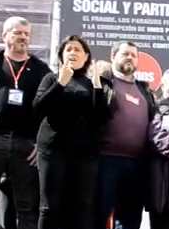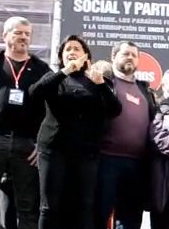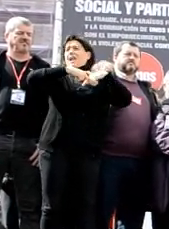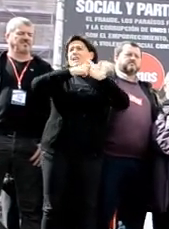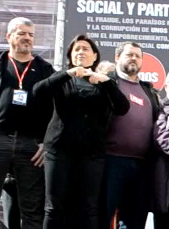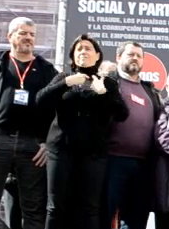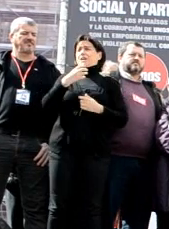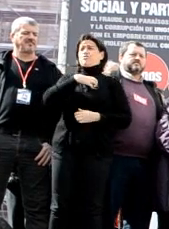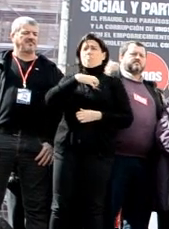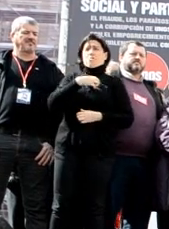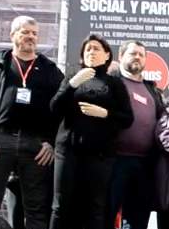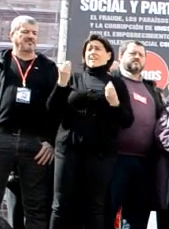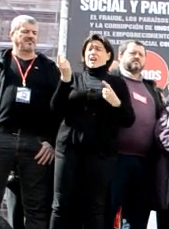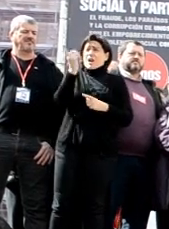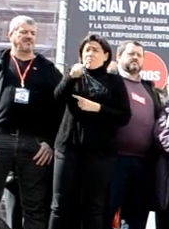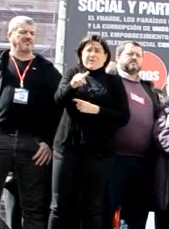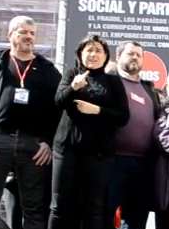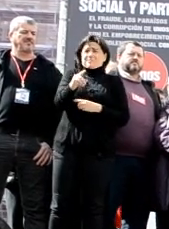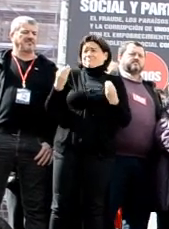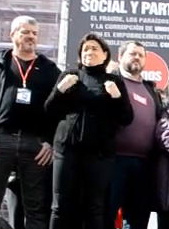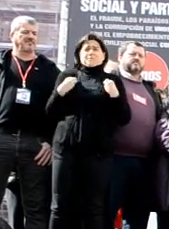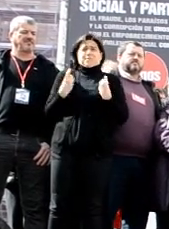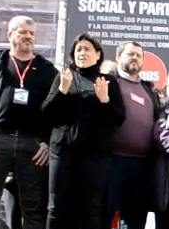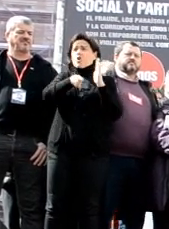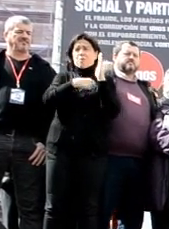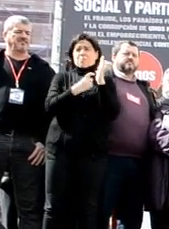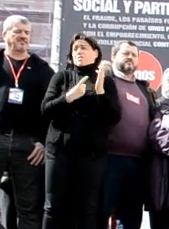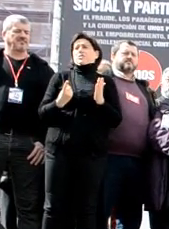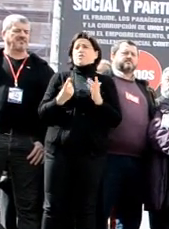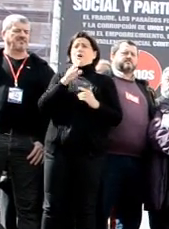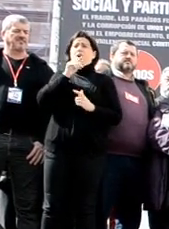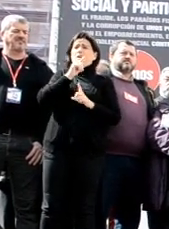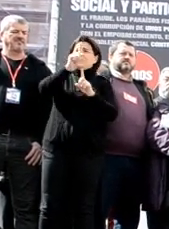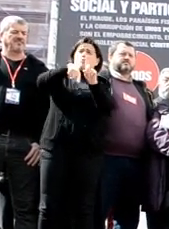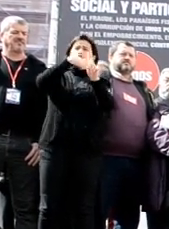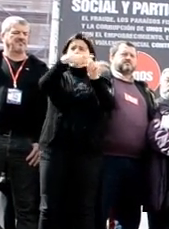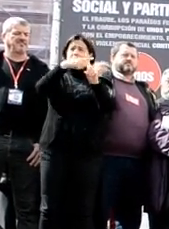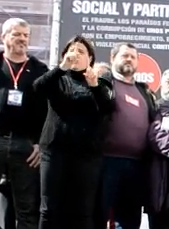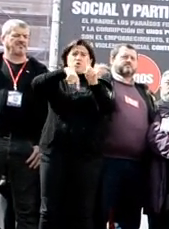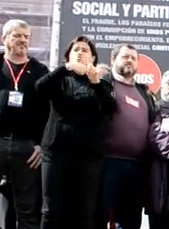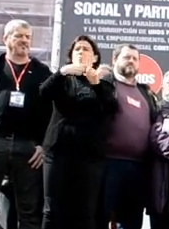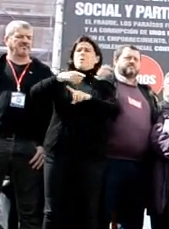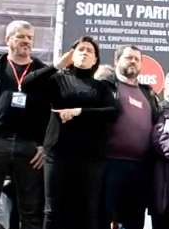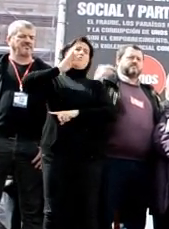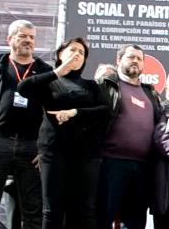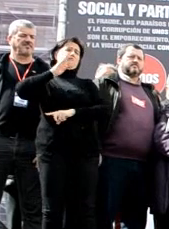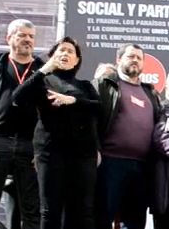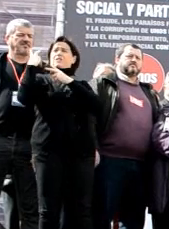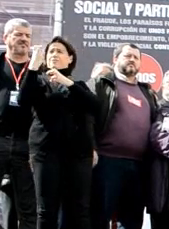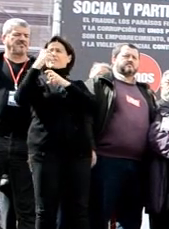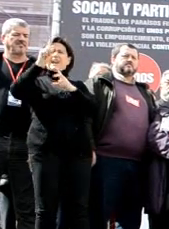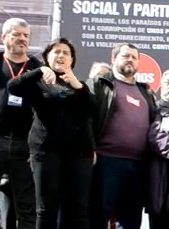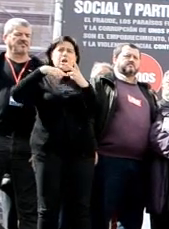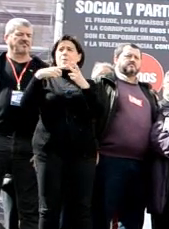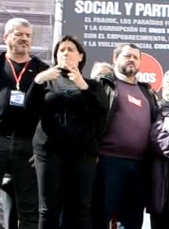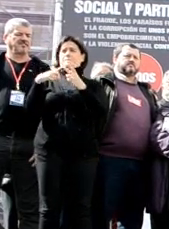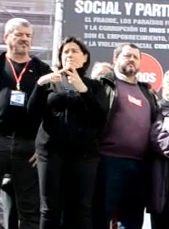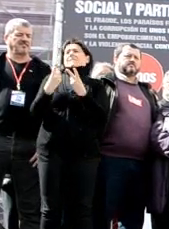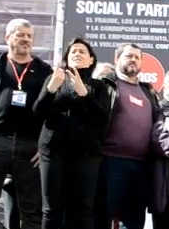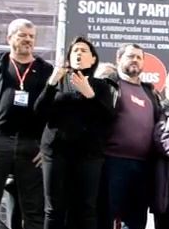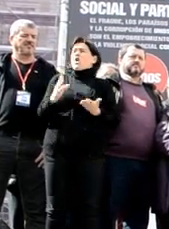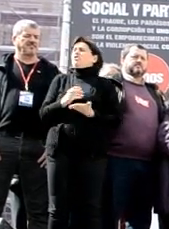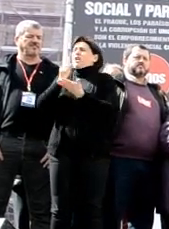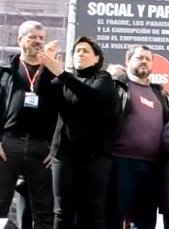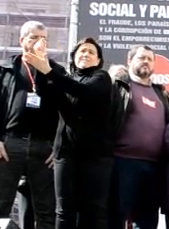son desahuciadas de sus viviendas, ahora hay que sumar el fraude fiscal y la fuga de capitales a paraísos